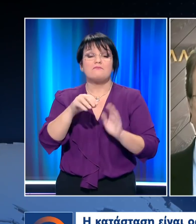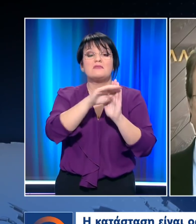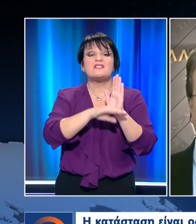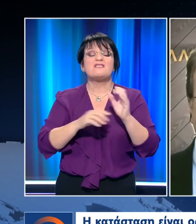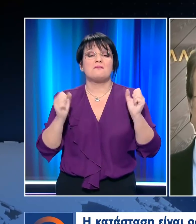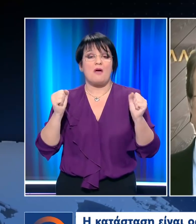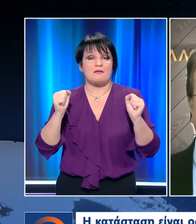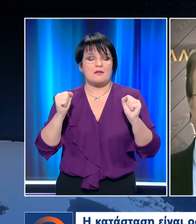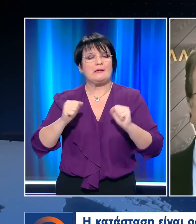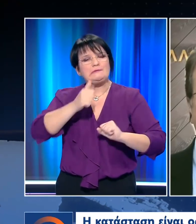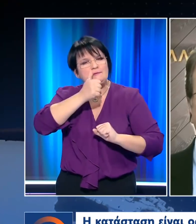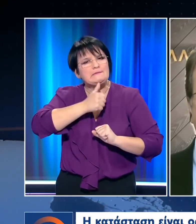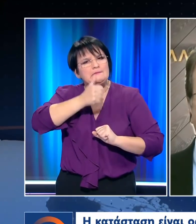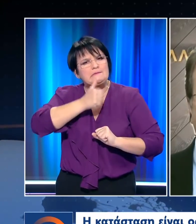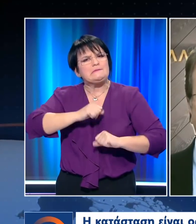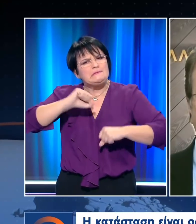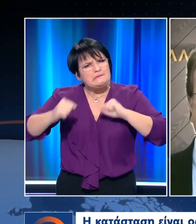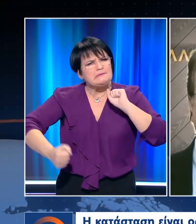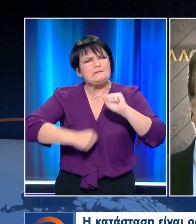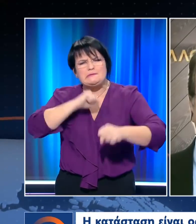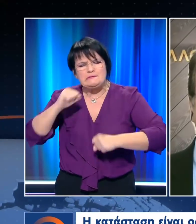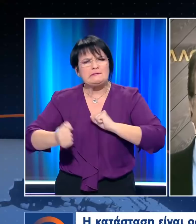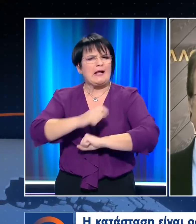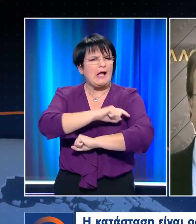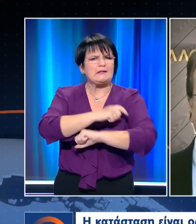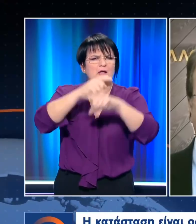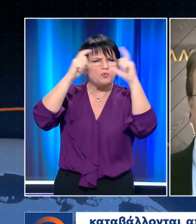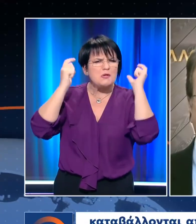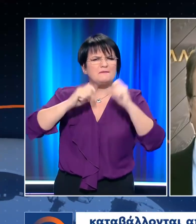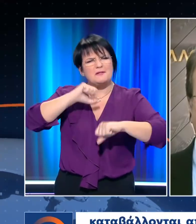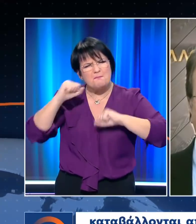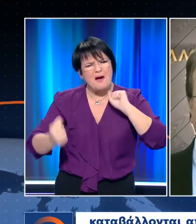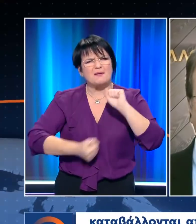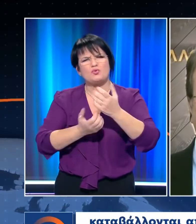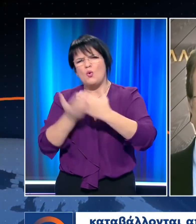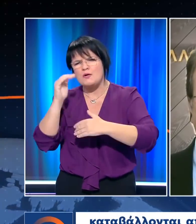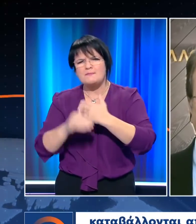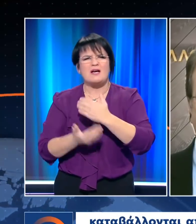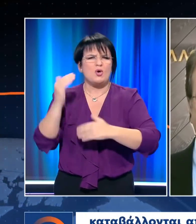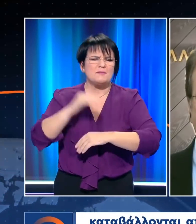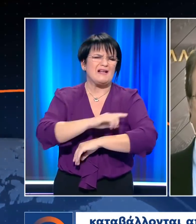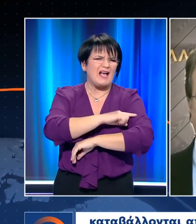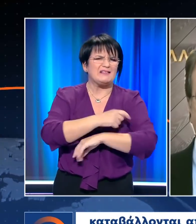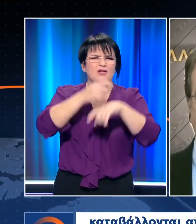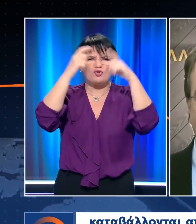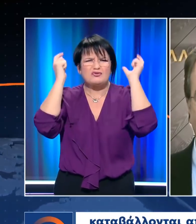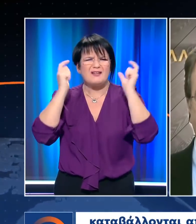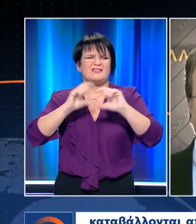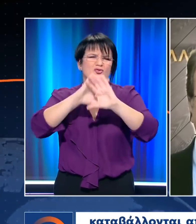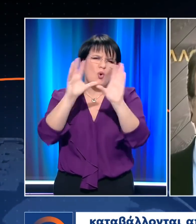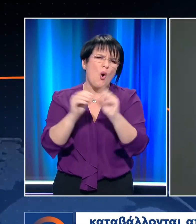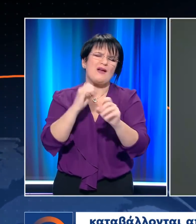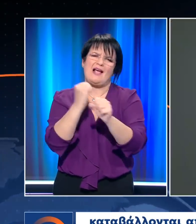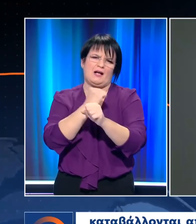Υγείας αντέχει με τις υπεράνθρωπες προσπάθειες οι οποίες καταβάλλονται από τους λειτουργούς και τους γιατρούς, τους νοσηλευτές και